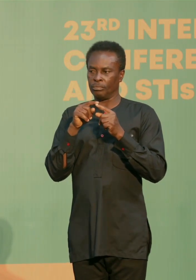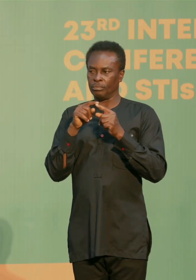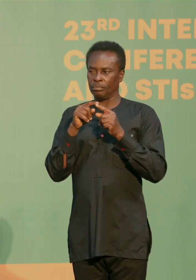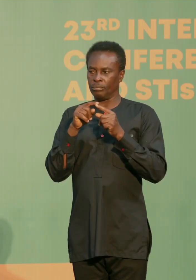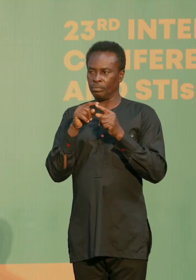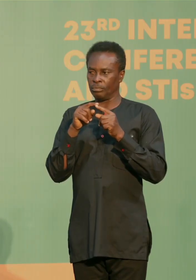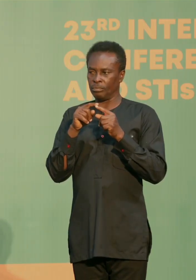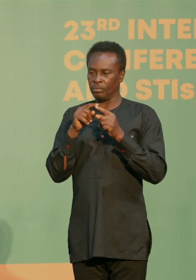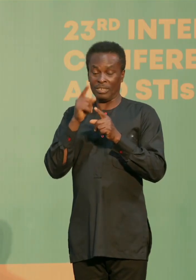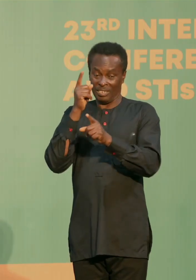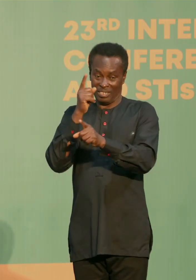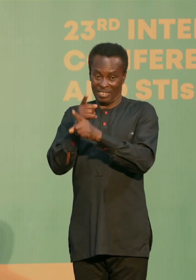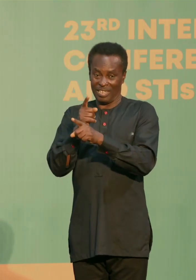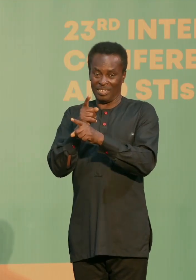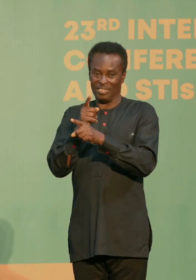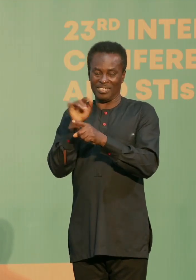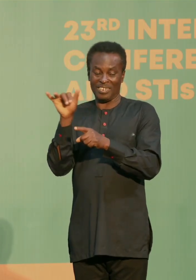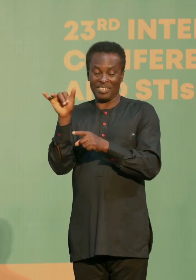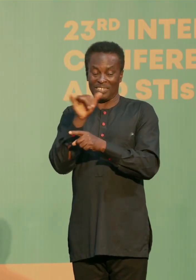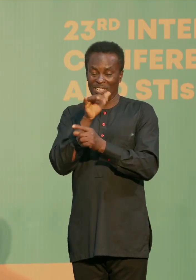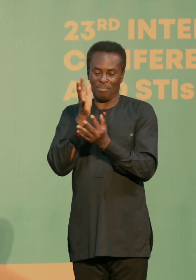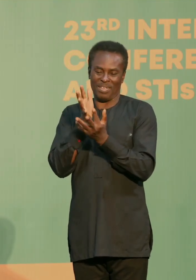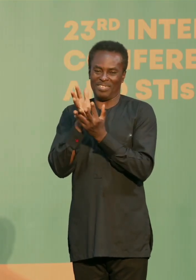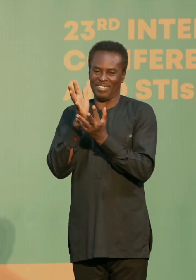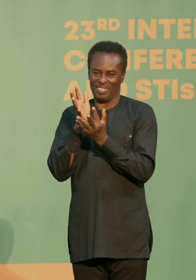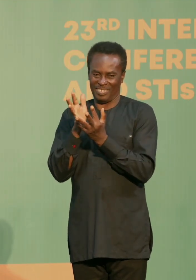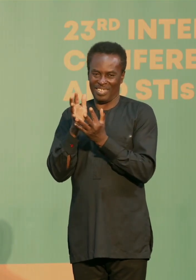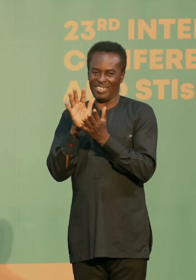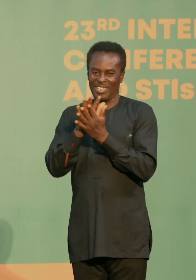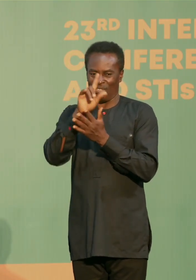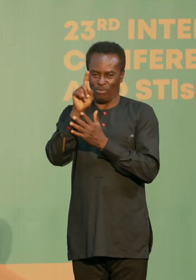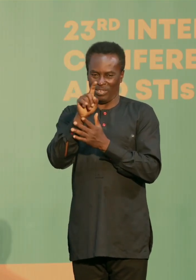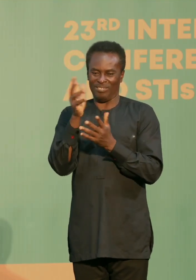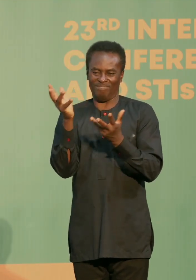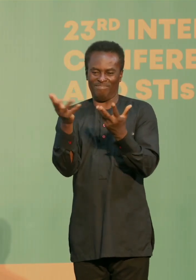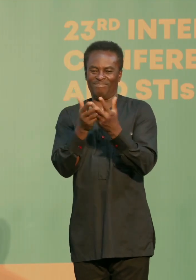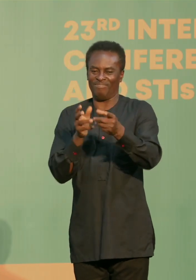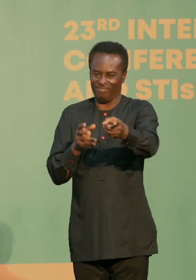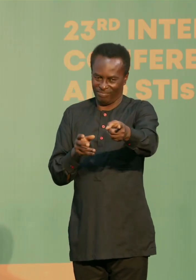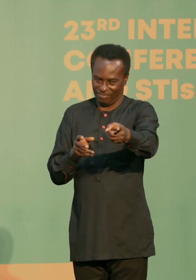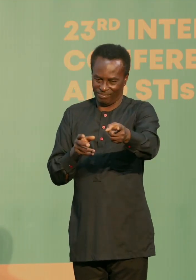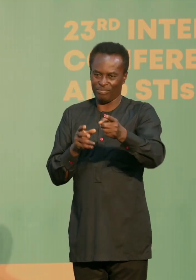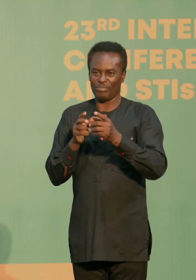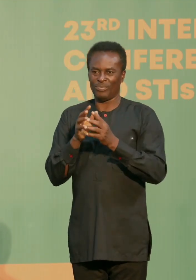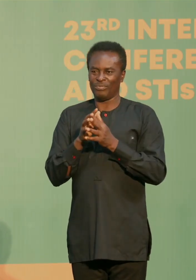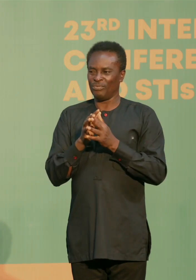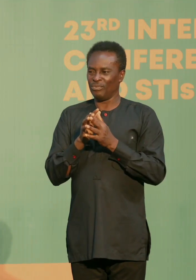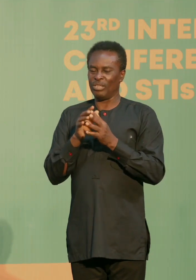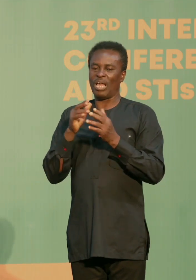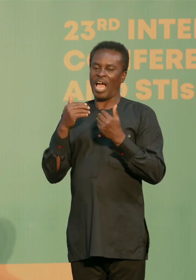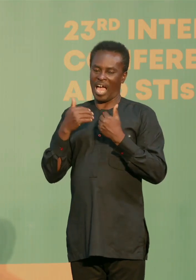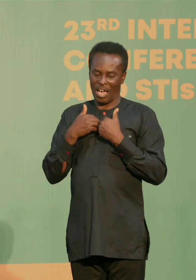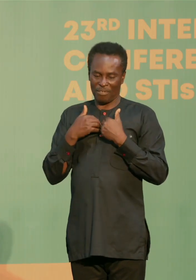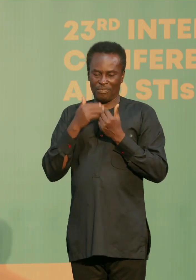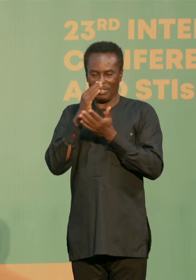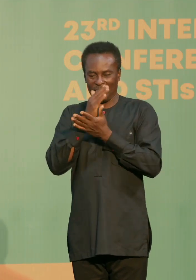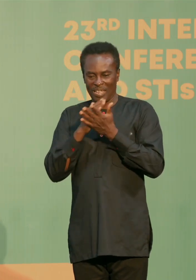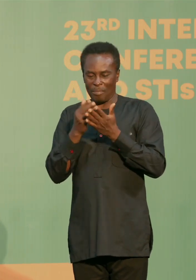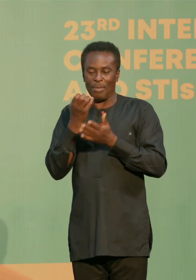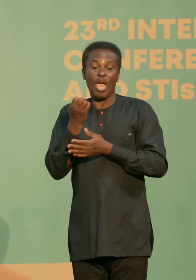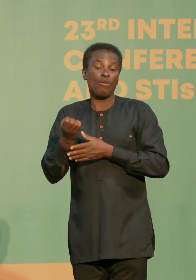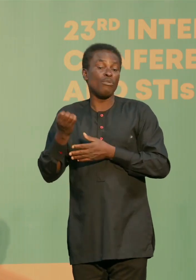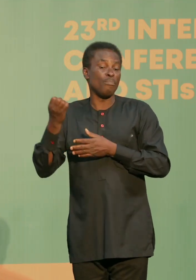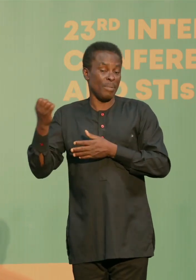c'est presque dans le même axe que la question à laquelle je viens de répondre. Nous avons quelques équipements que nous